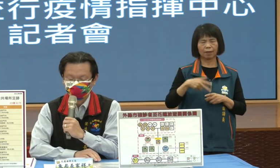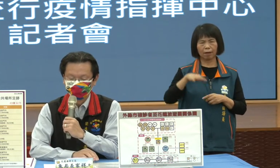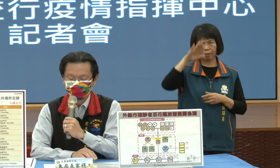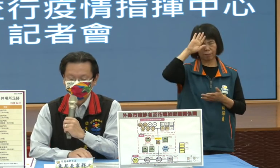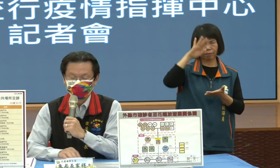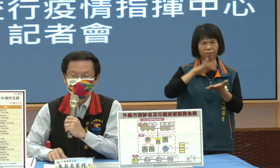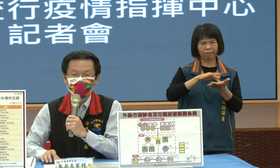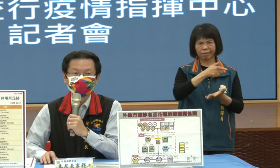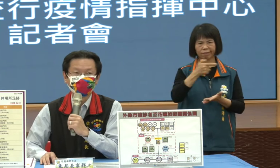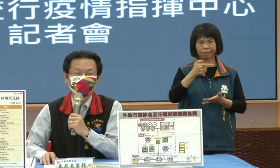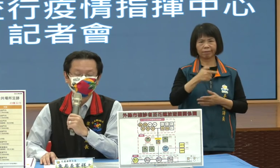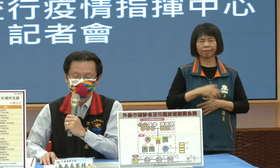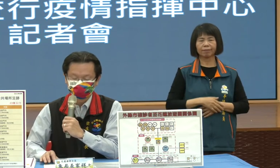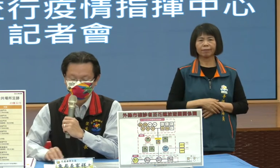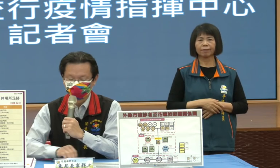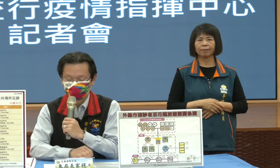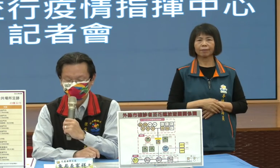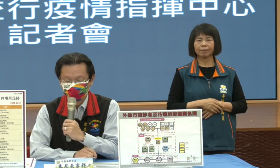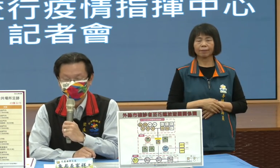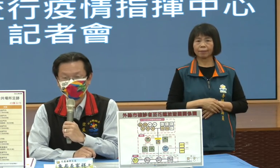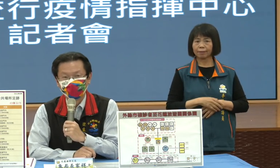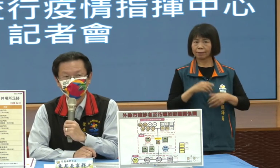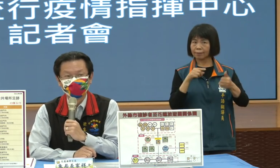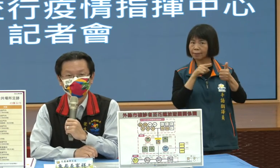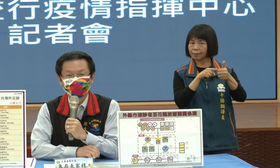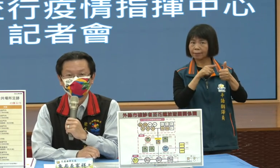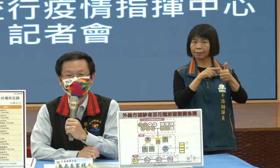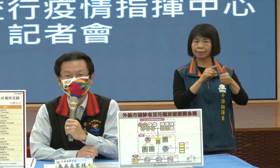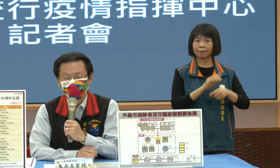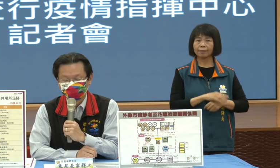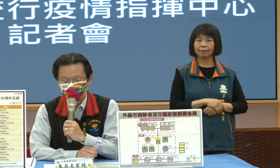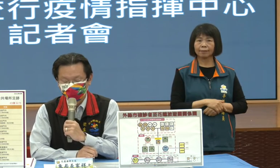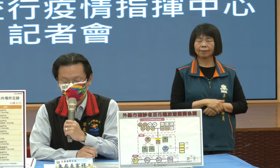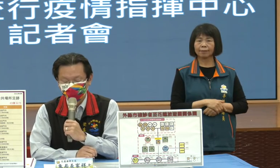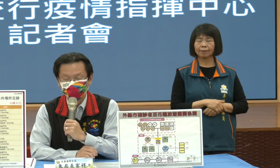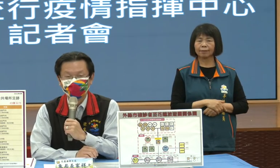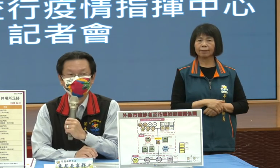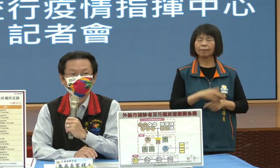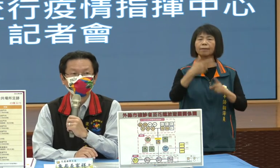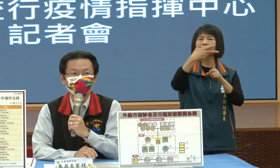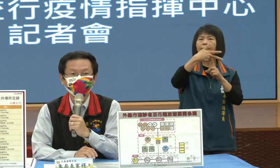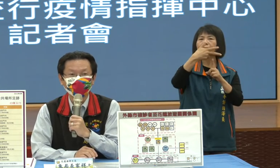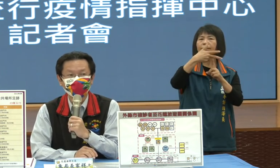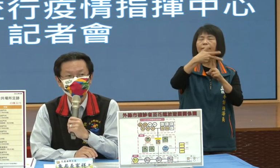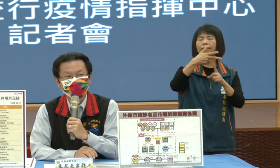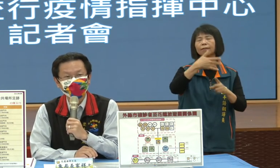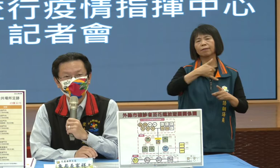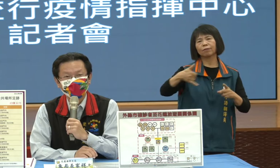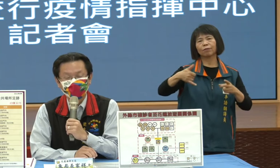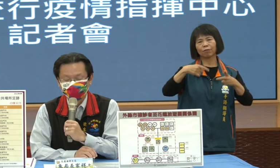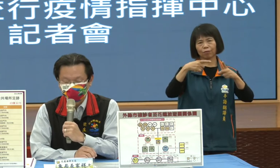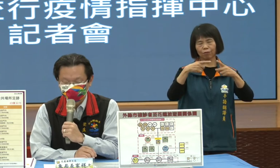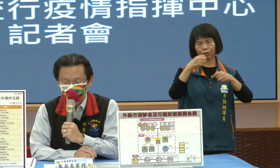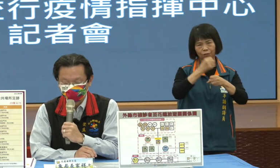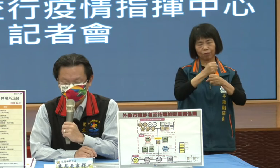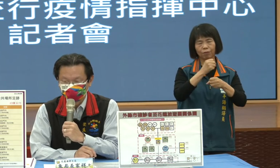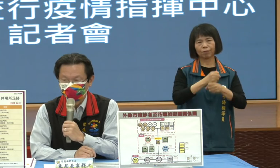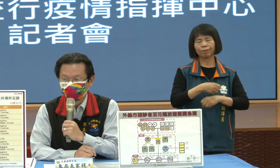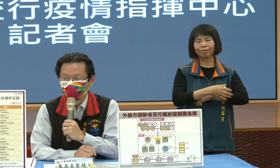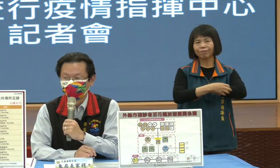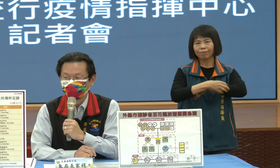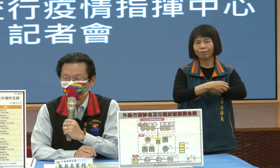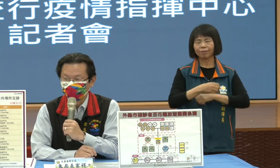高那他本身是一个这个 7-11 的一个员工，那他这